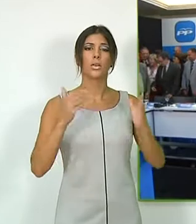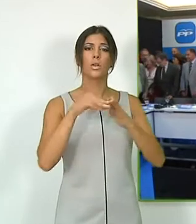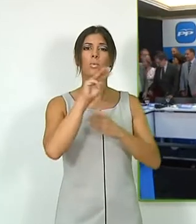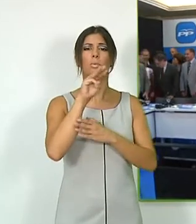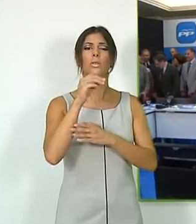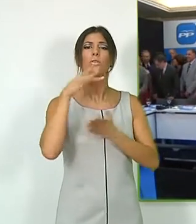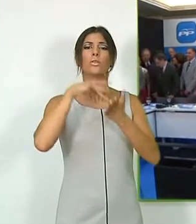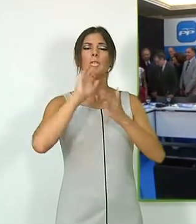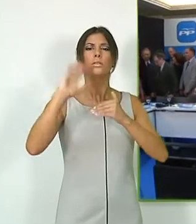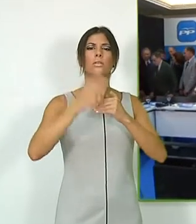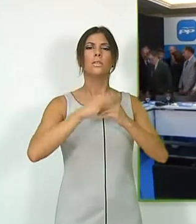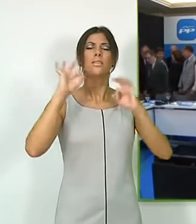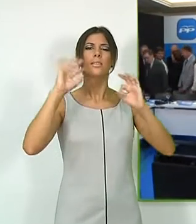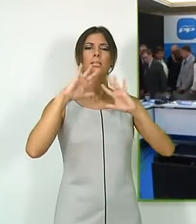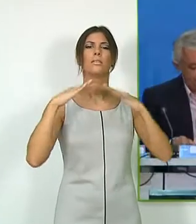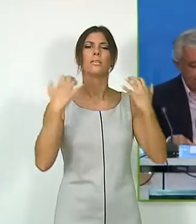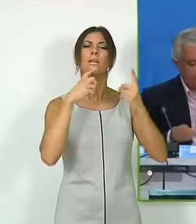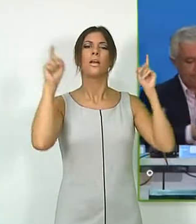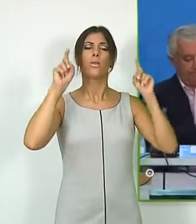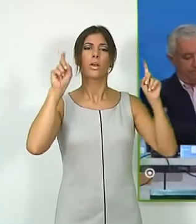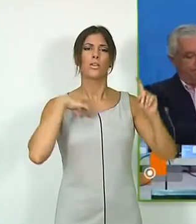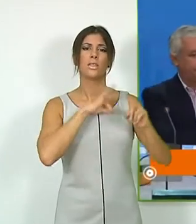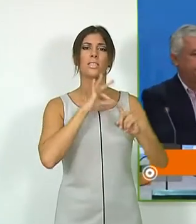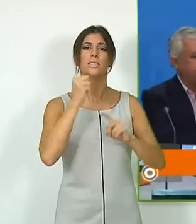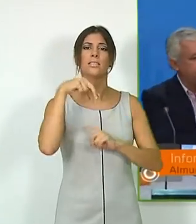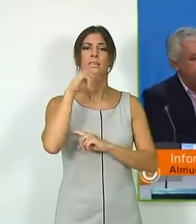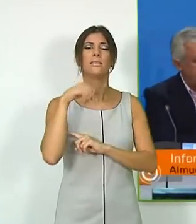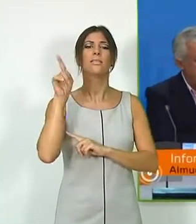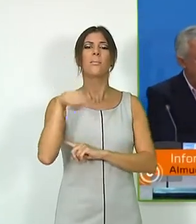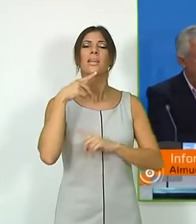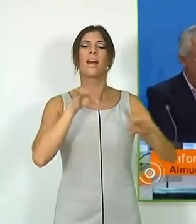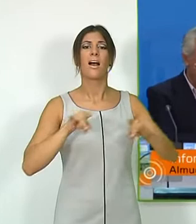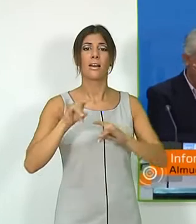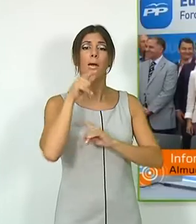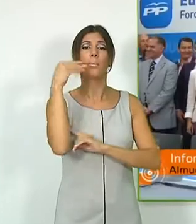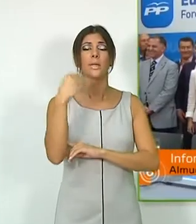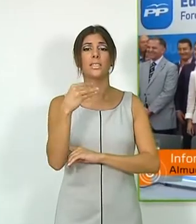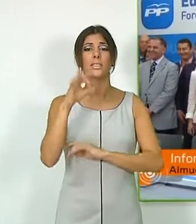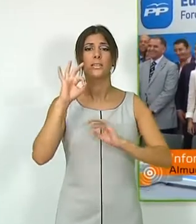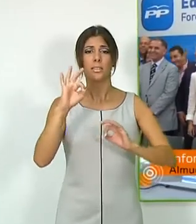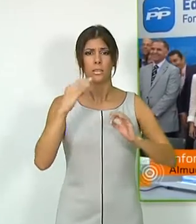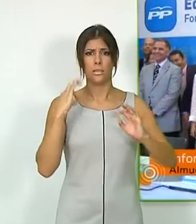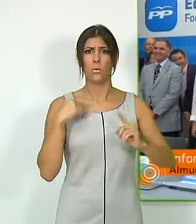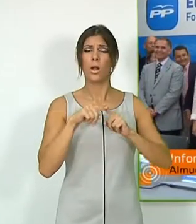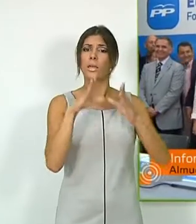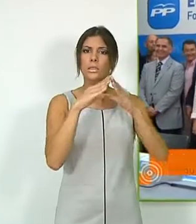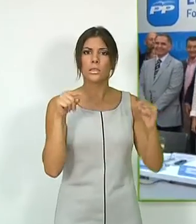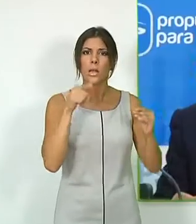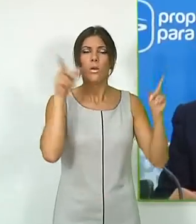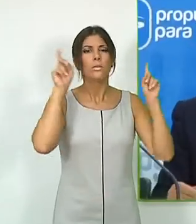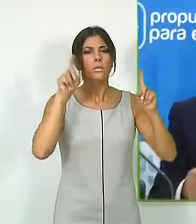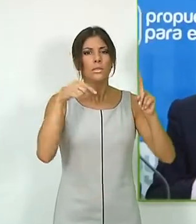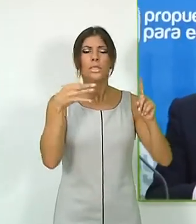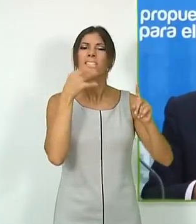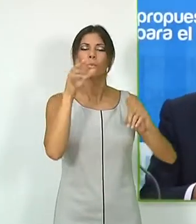El Partido Popular ha clausurado hoy el foro sobre educación de la mano de Sandra Moneo y Javier Arenas. El presidente del Partido Popular andaluz ha